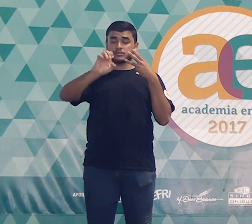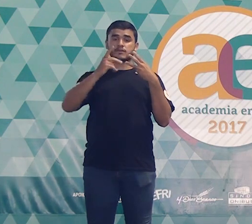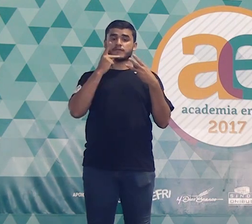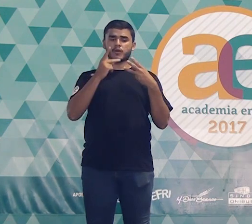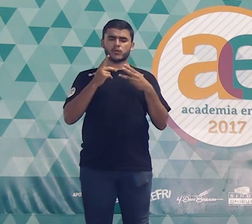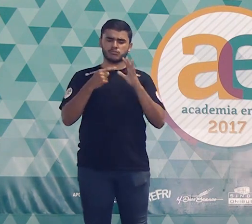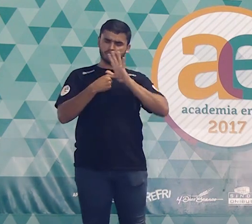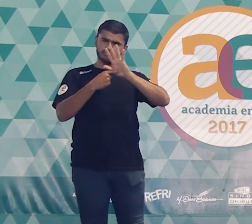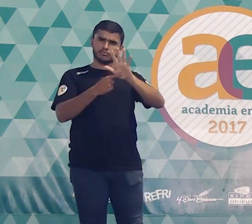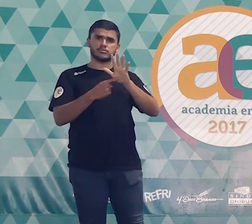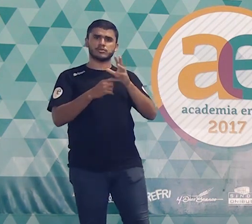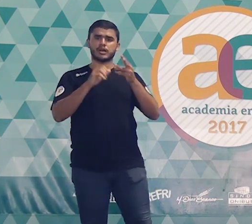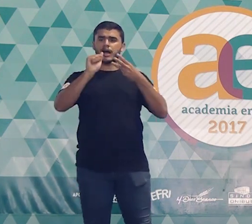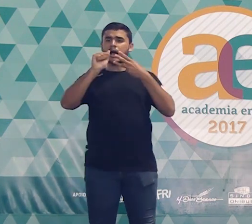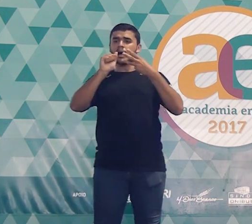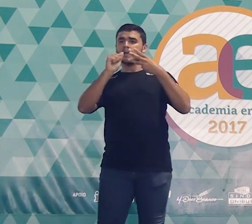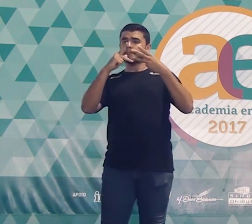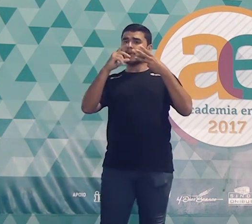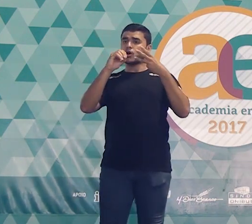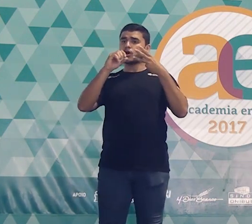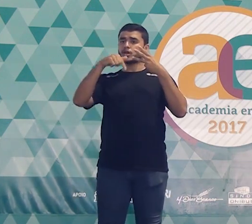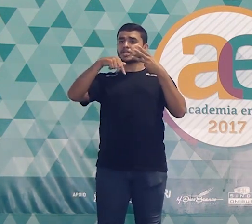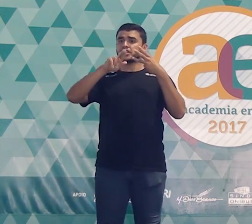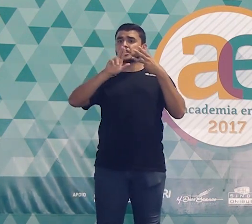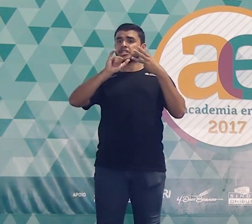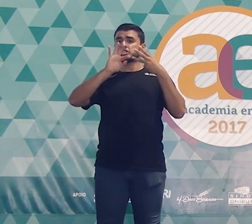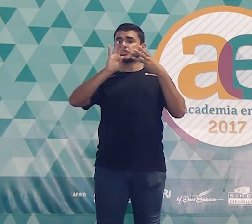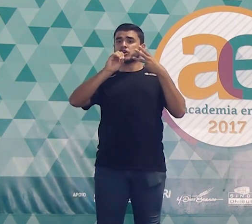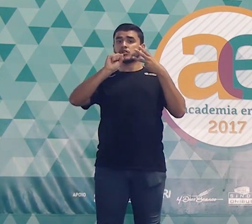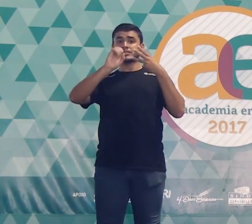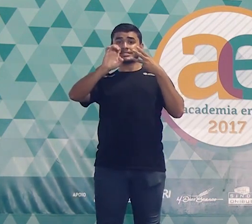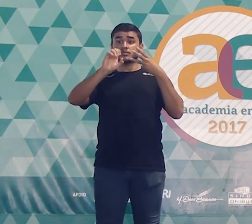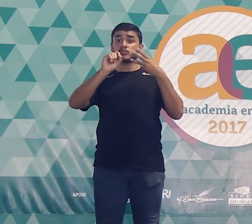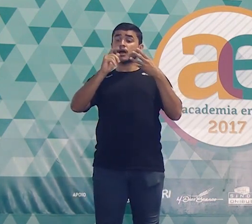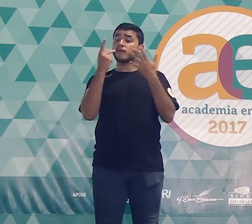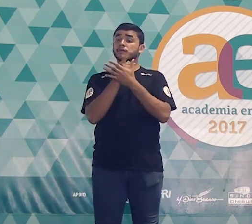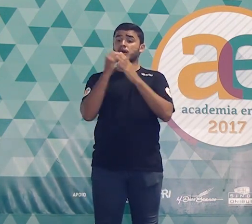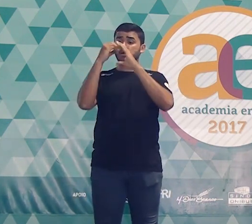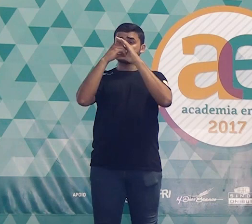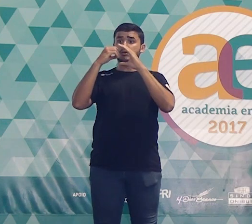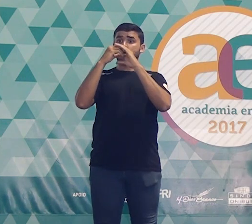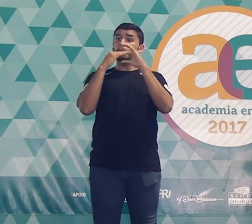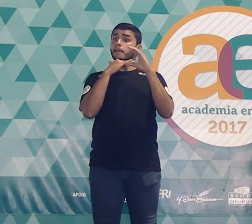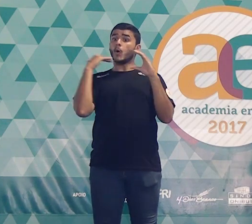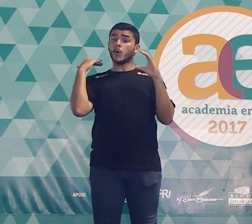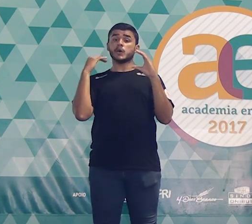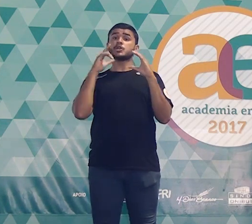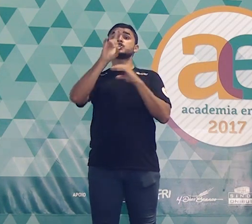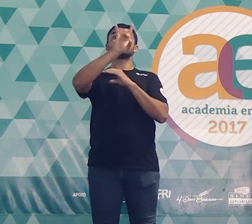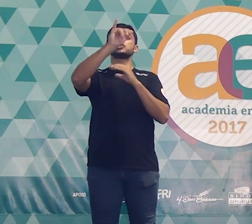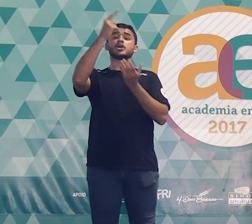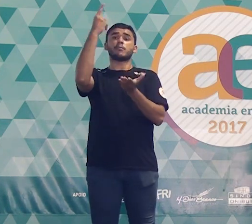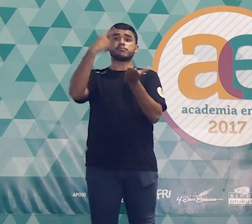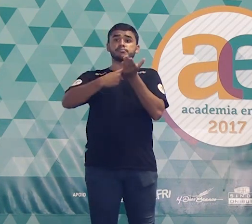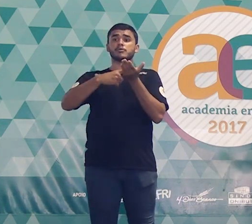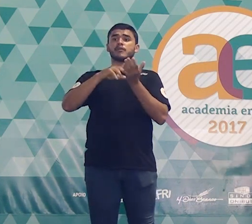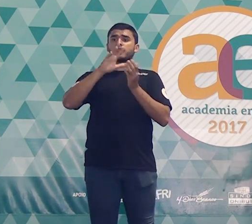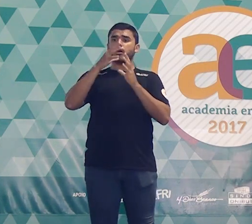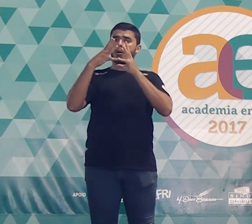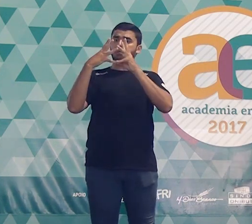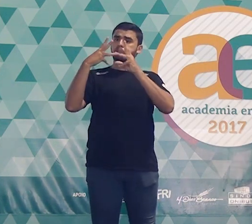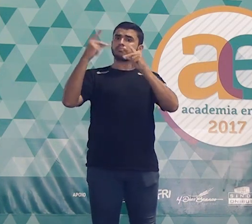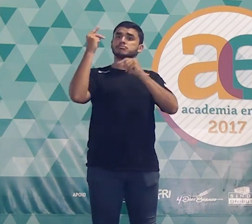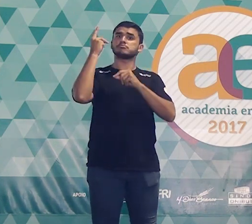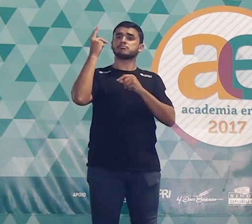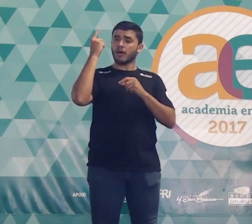lisossomo. Rodrigo, mas o que é a apoptose? É a morte programada da célula. Toda célula tem um dia para a sua morte. A célula não pode durar